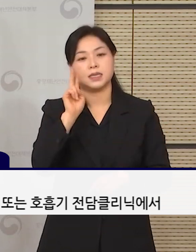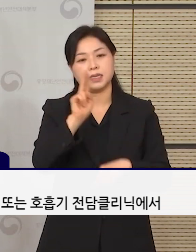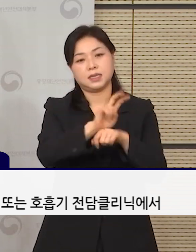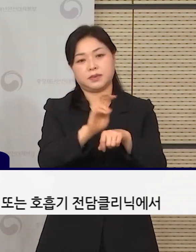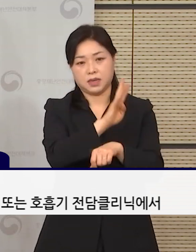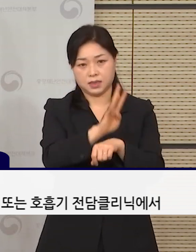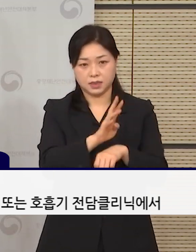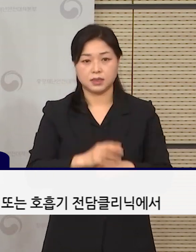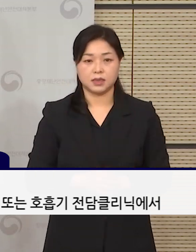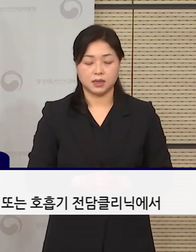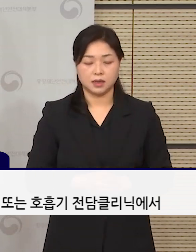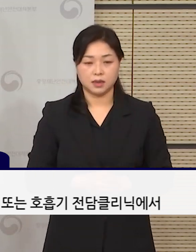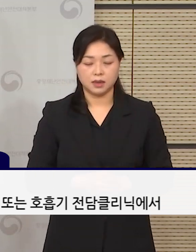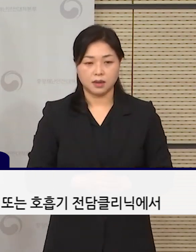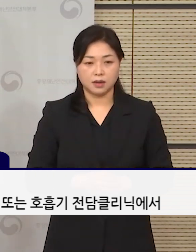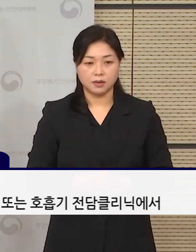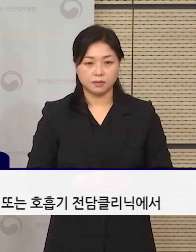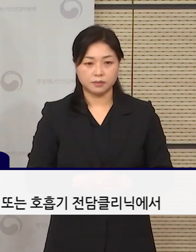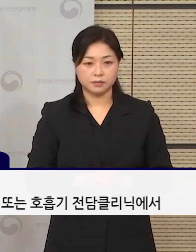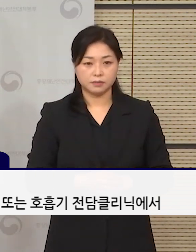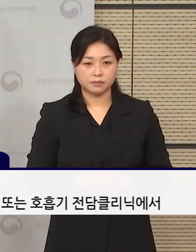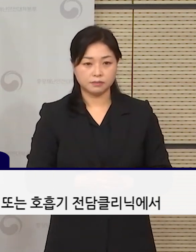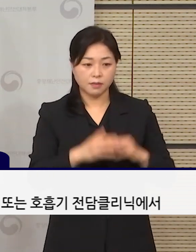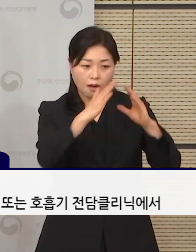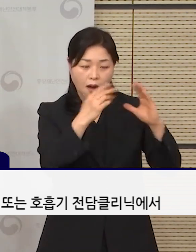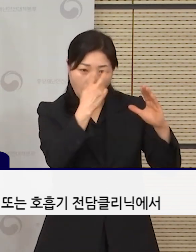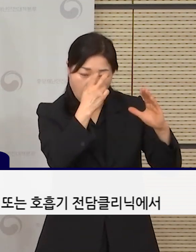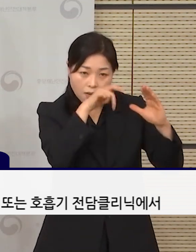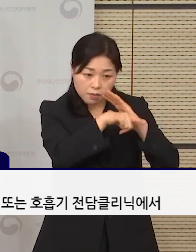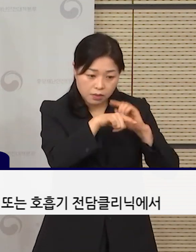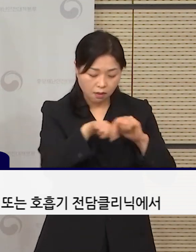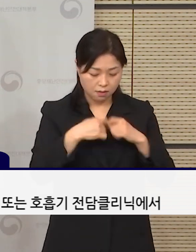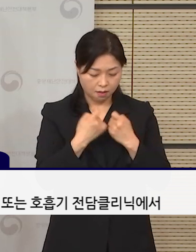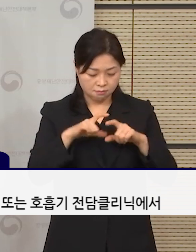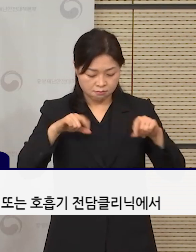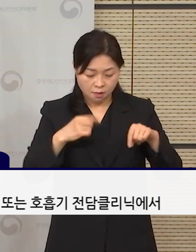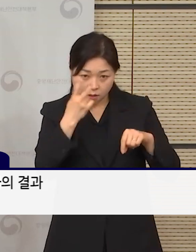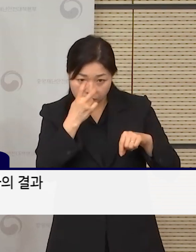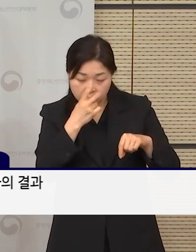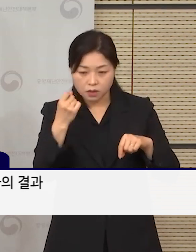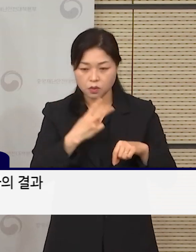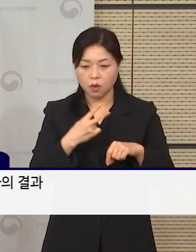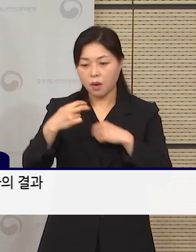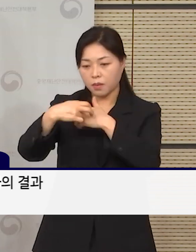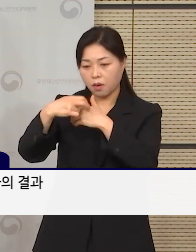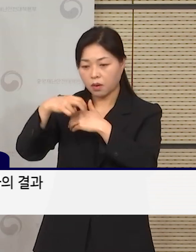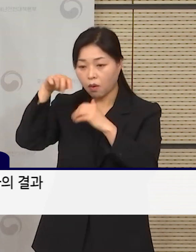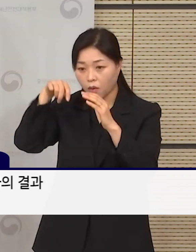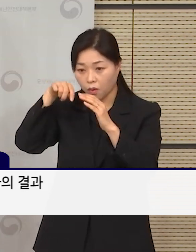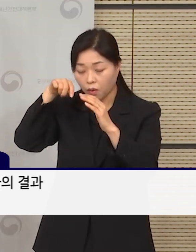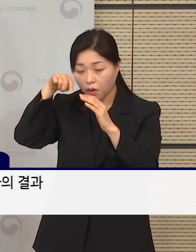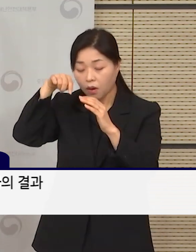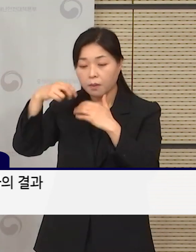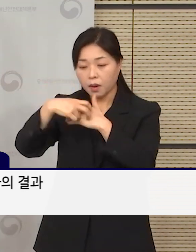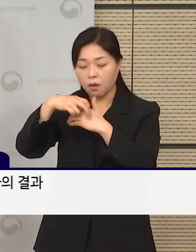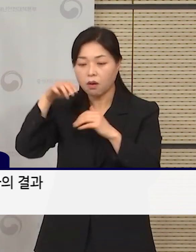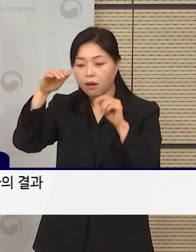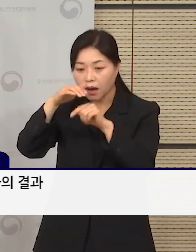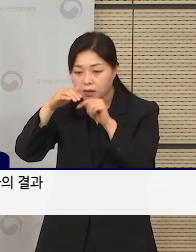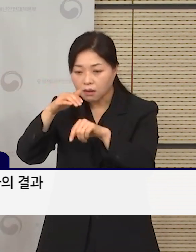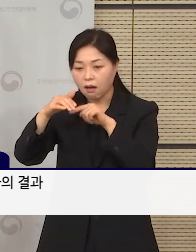선별검사소 관리자 감독하에 실시한 자가검사 키트 또는 호흡기 전담 클리닉에서 의사가 진찰한 후에